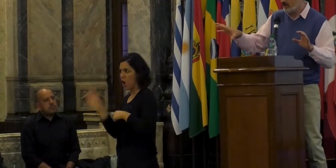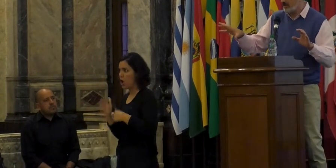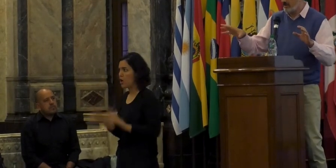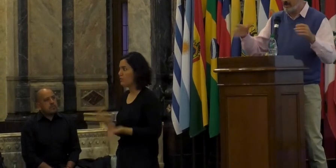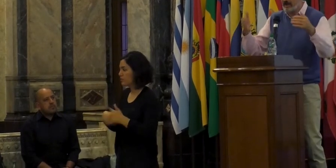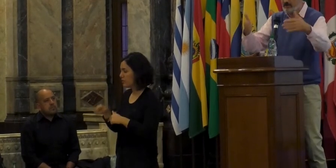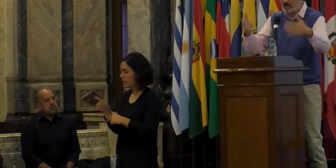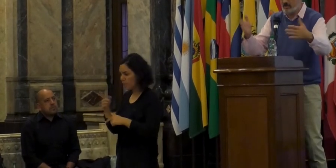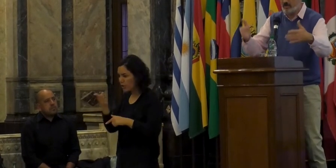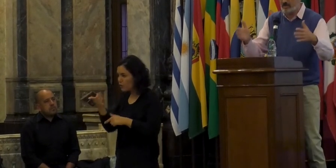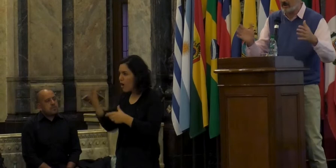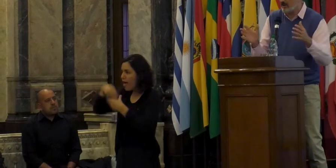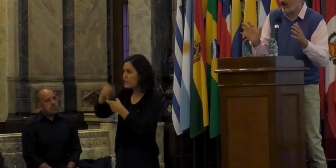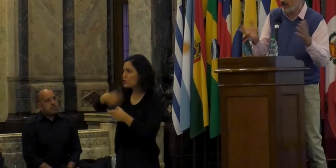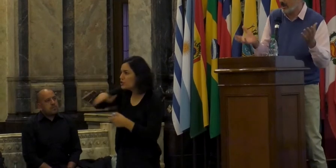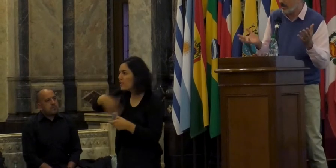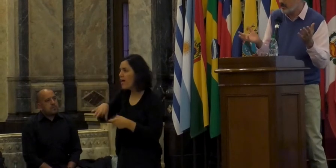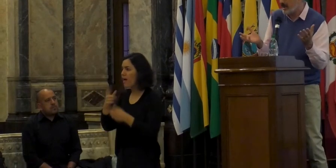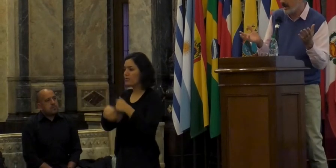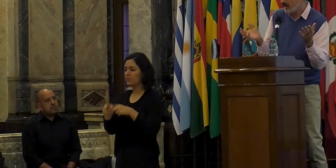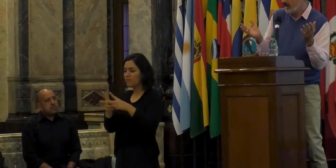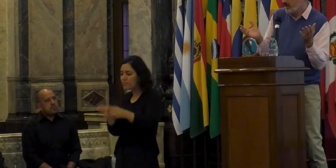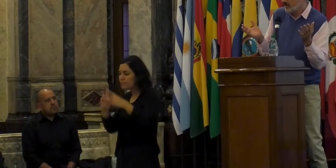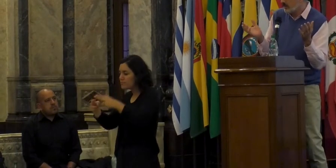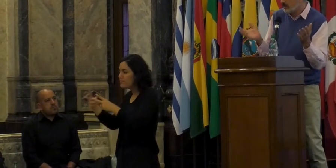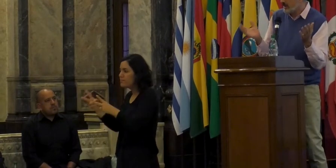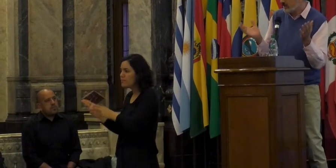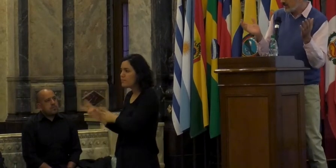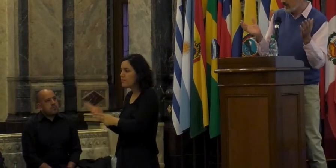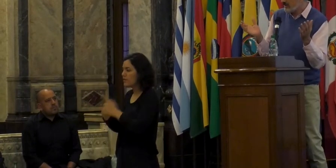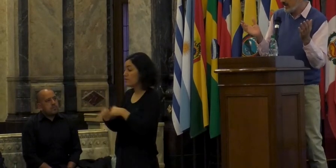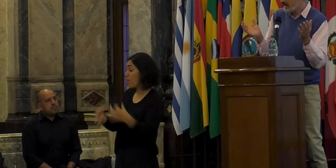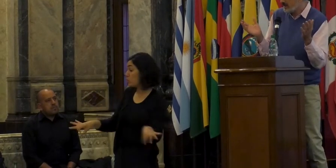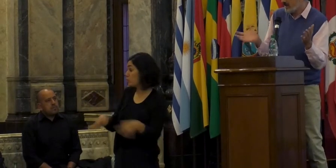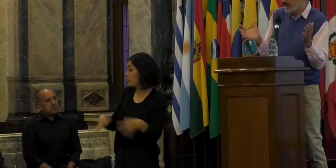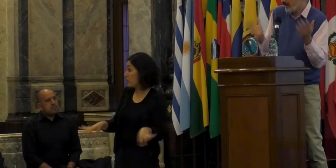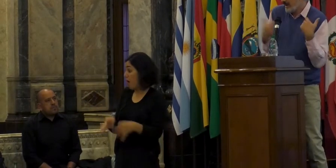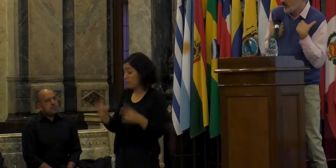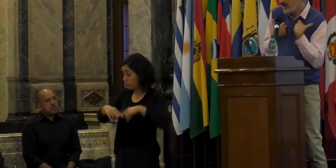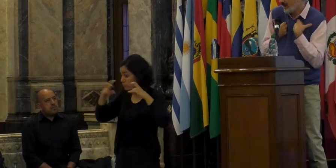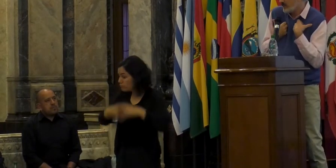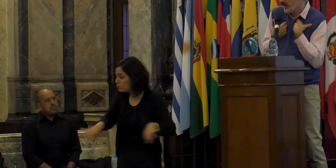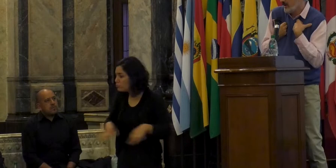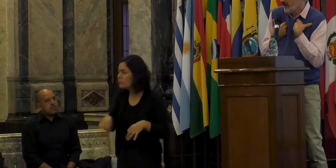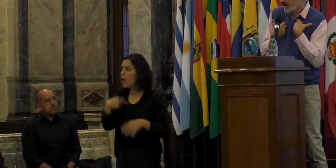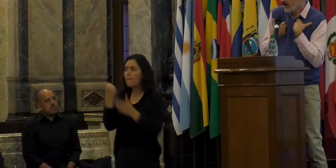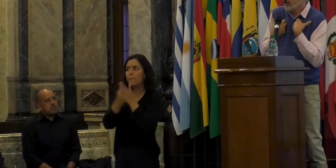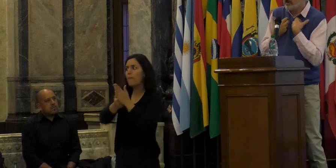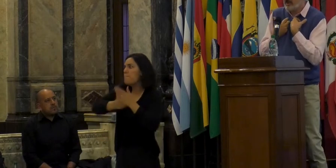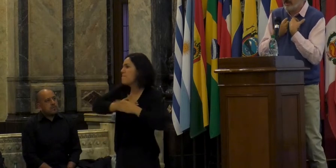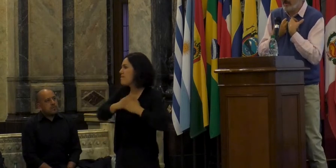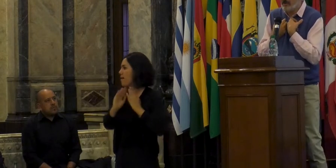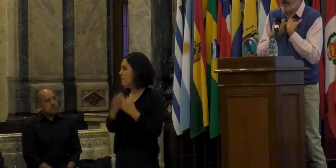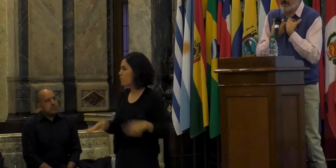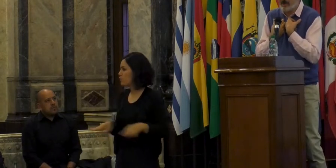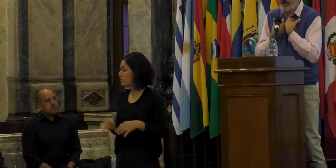del sociólogo, ¿no? Y así fuimos cortando. Lo de la música, pues los musicólogos en España siempre peleaban que la música era suya. E incluso esto